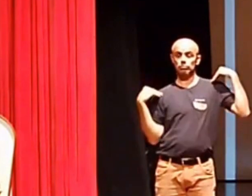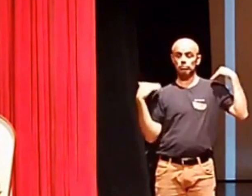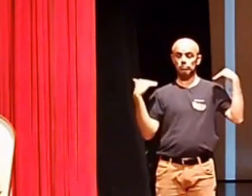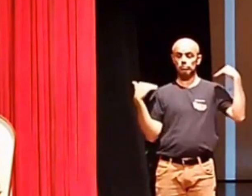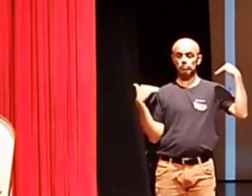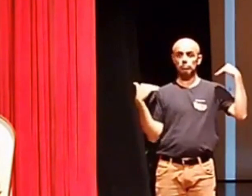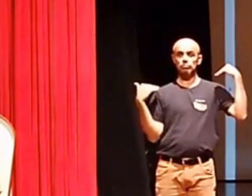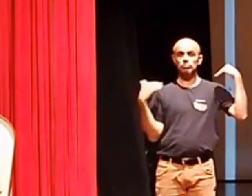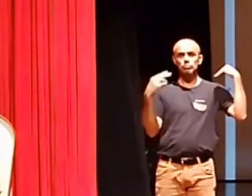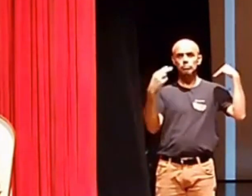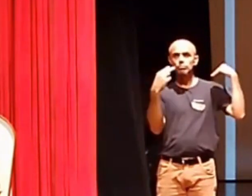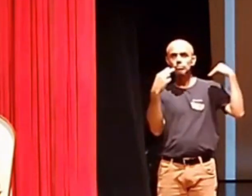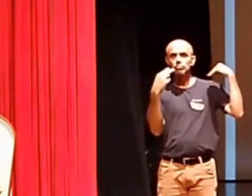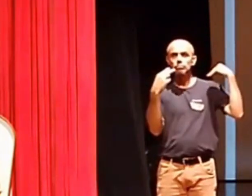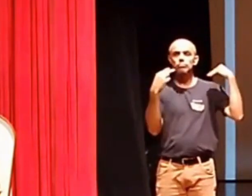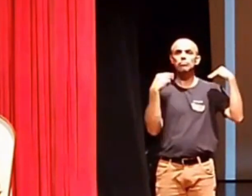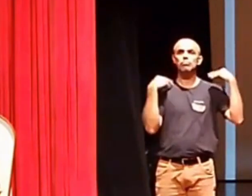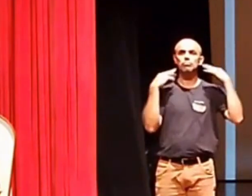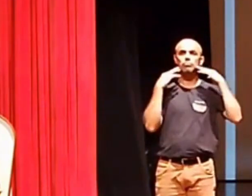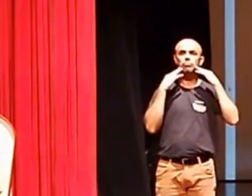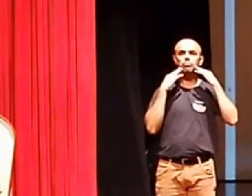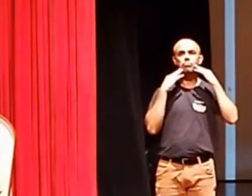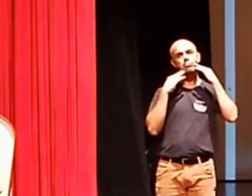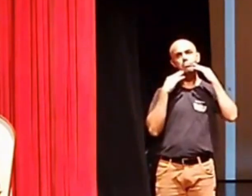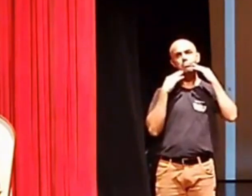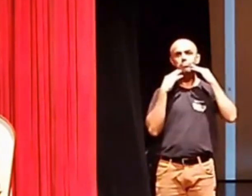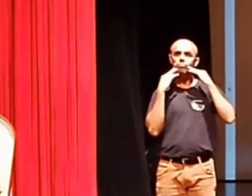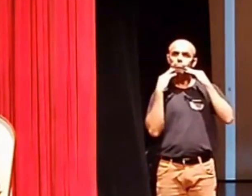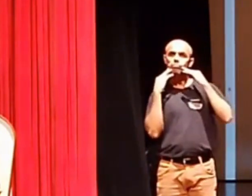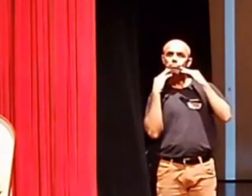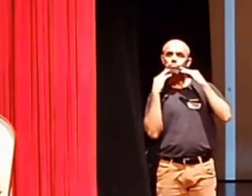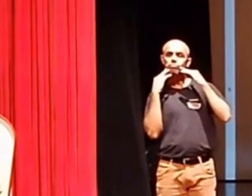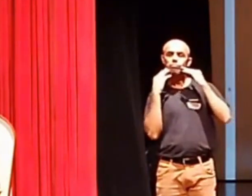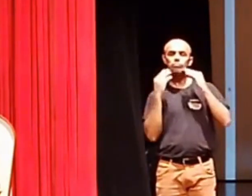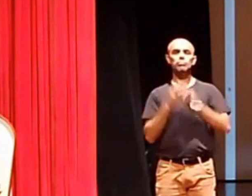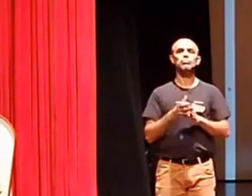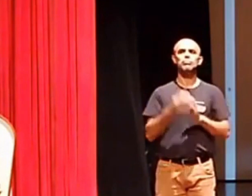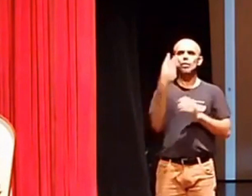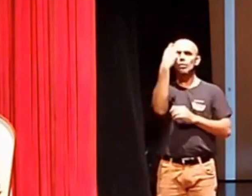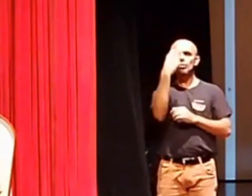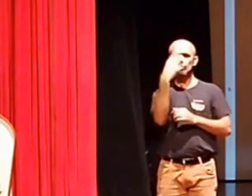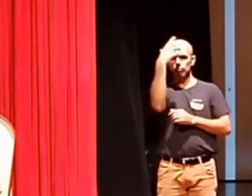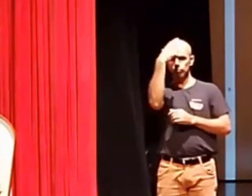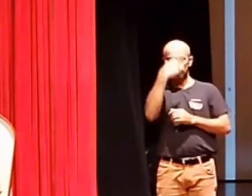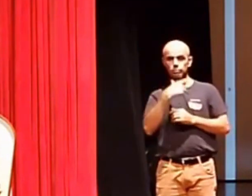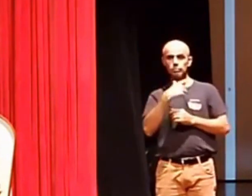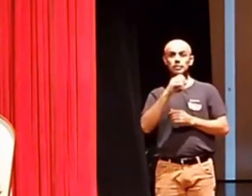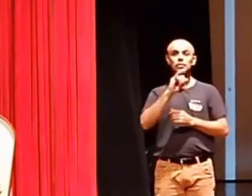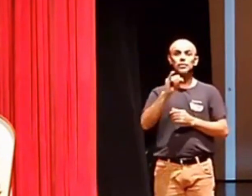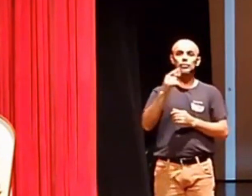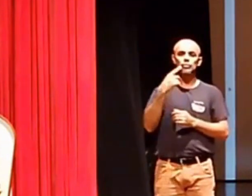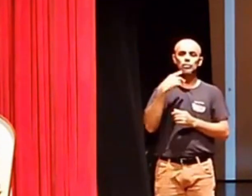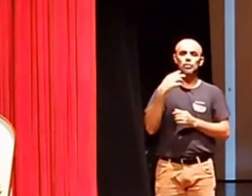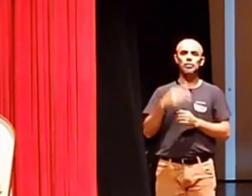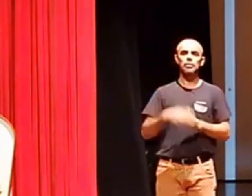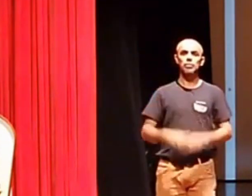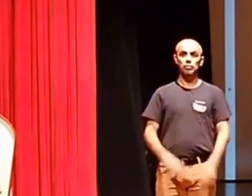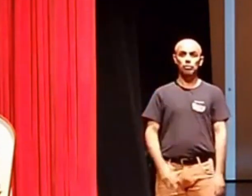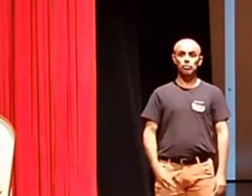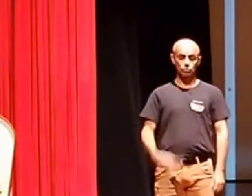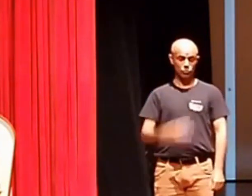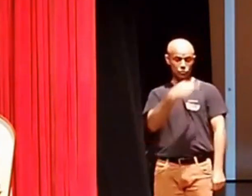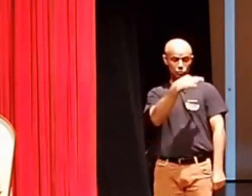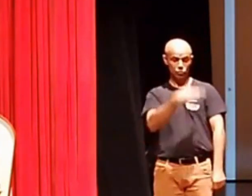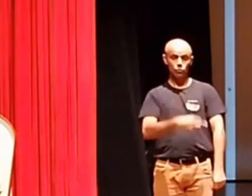poderiam visualizar, de repente, uma cabeça mais descentralizada do meu meio. Se vocês olharem os meus braços,